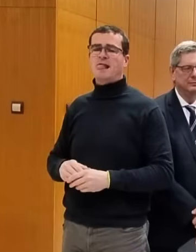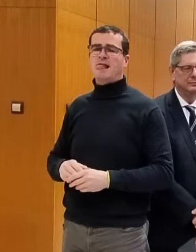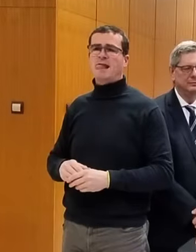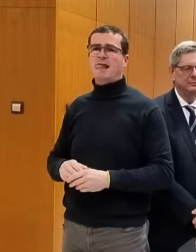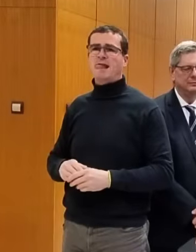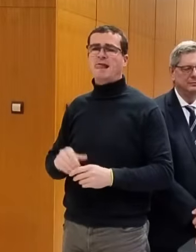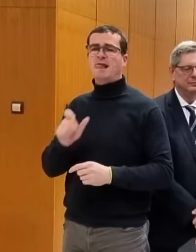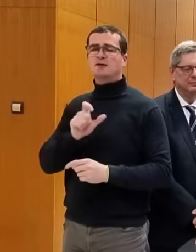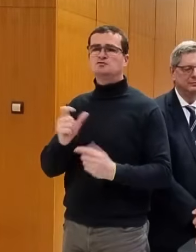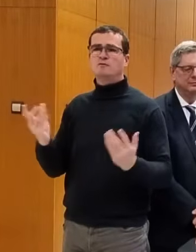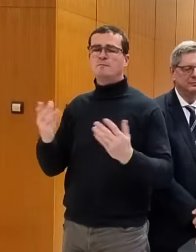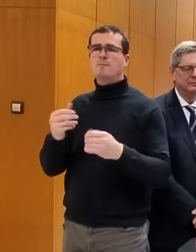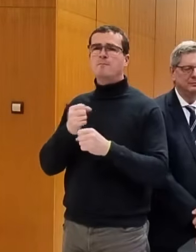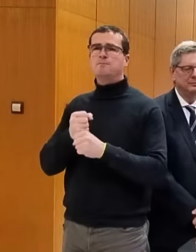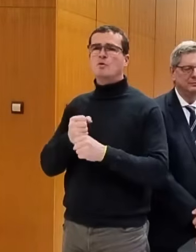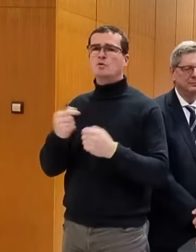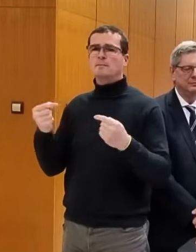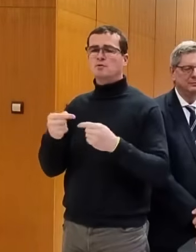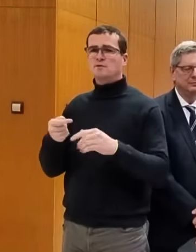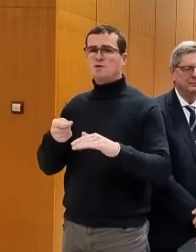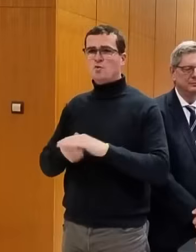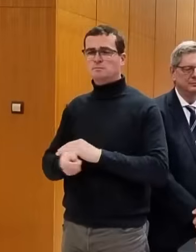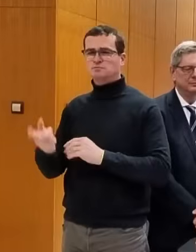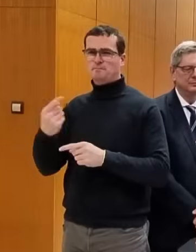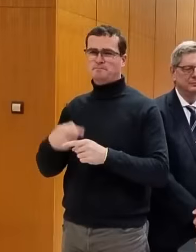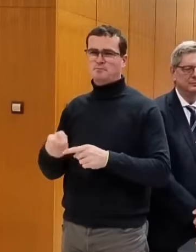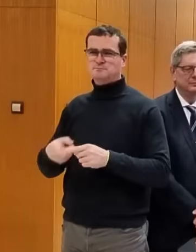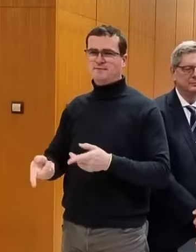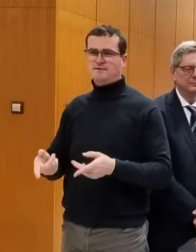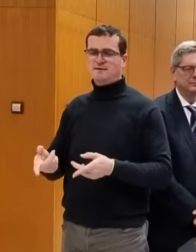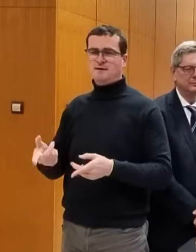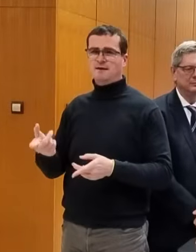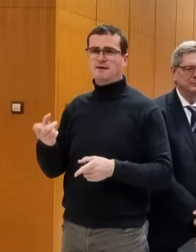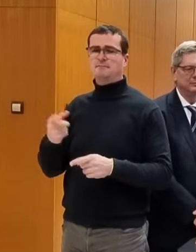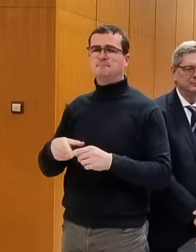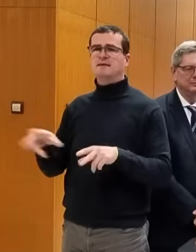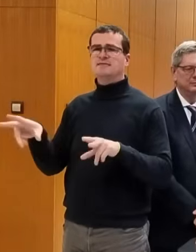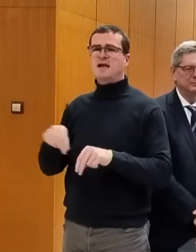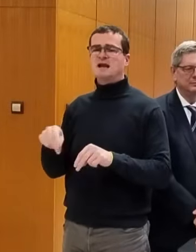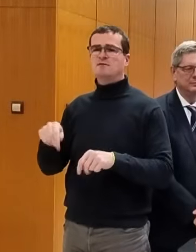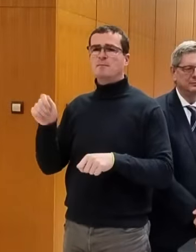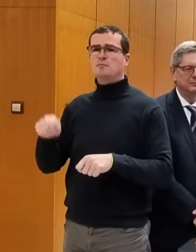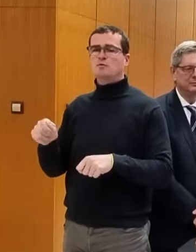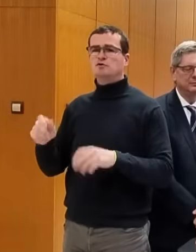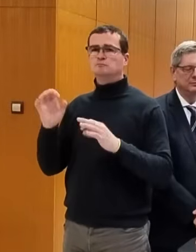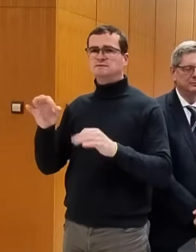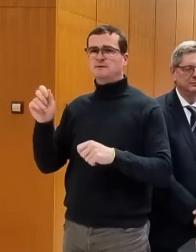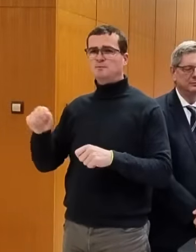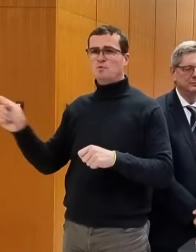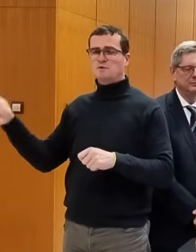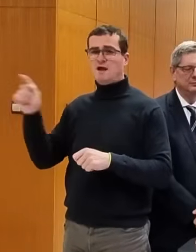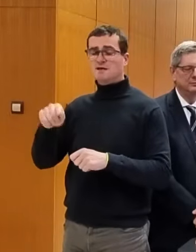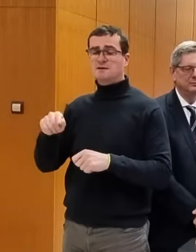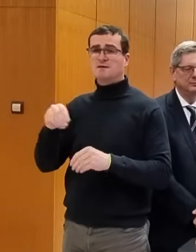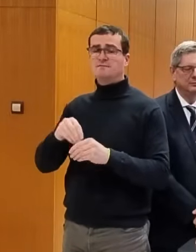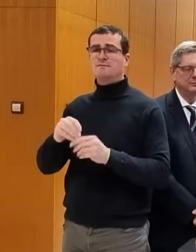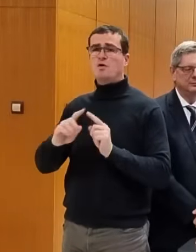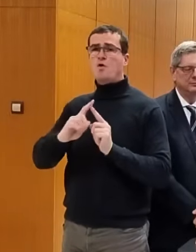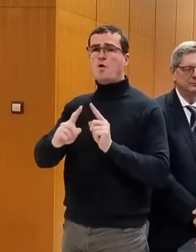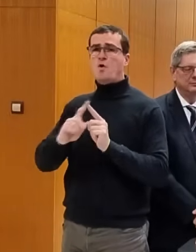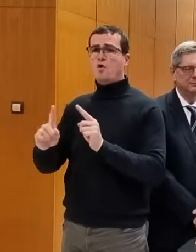vás, so slovom boja proti korupcii je výsmech. Keď tu máte nahrávku prokurátora úradu špeciálnej prokuratúry, ktorý